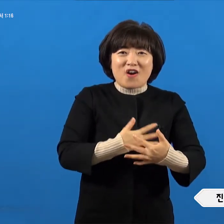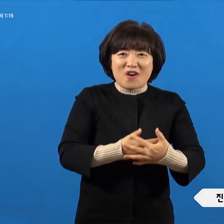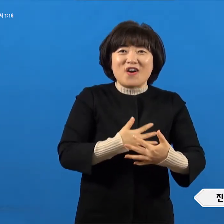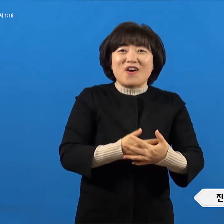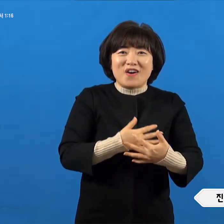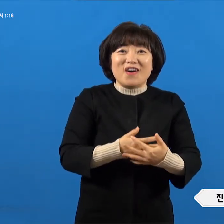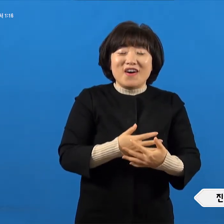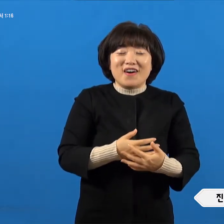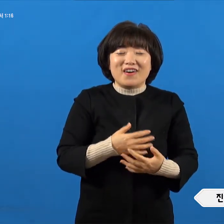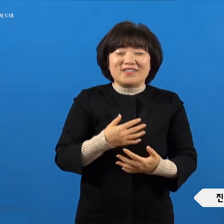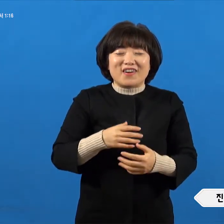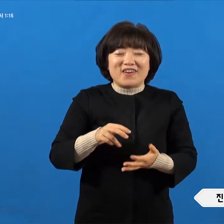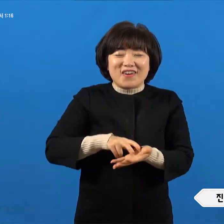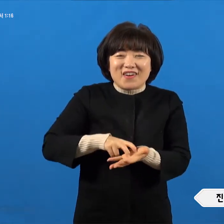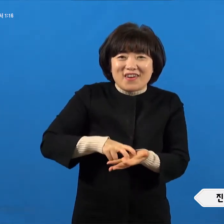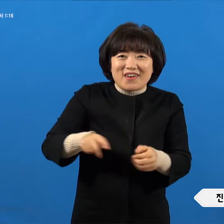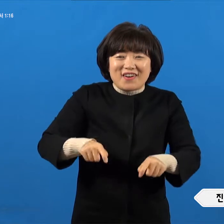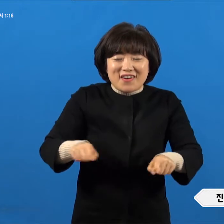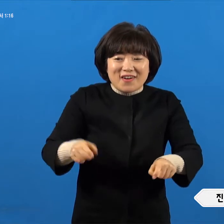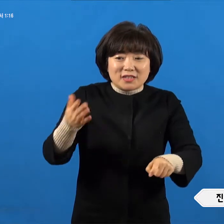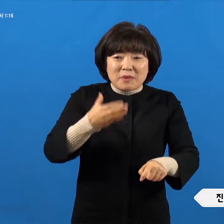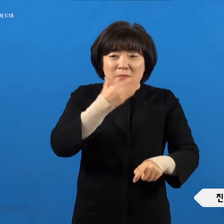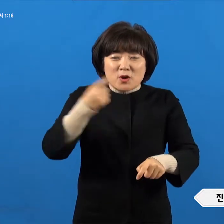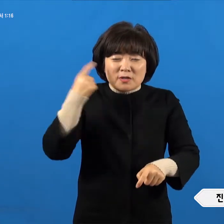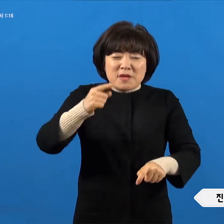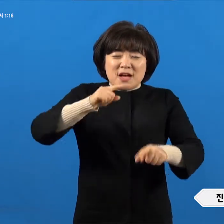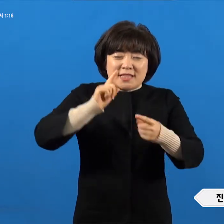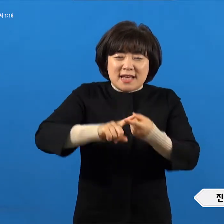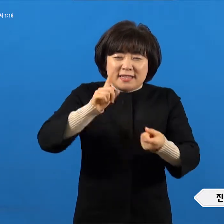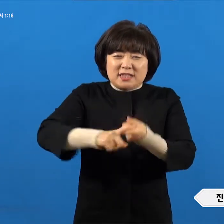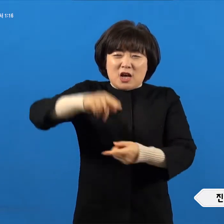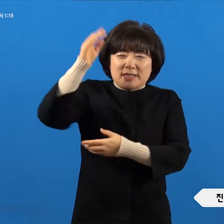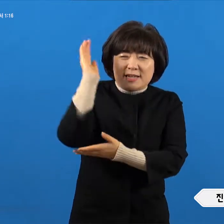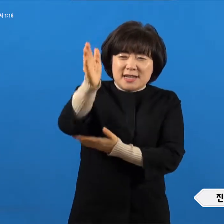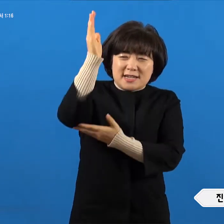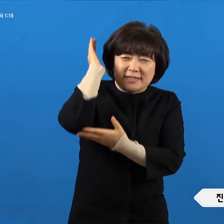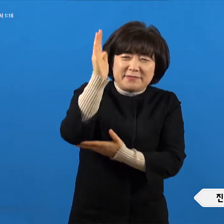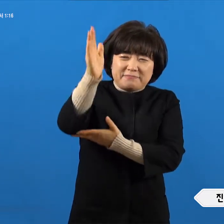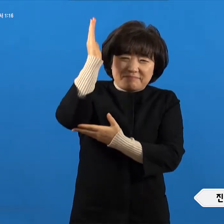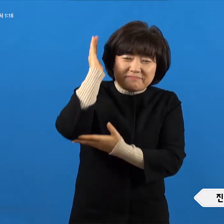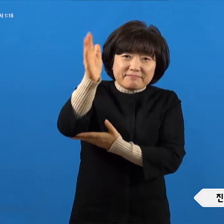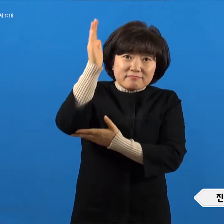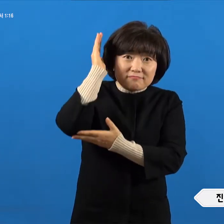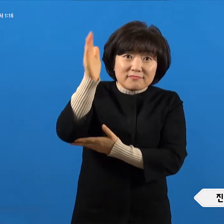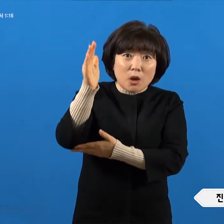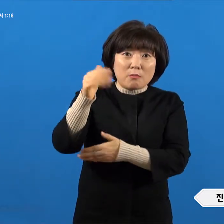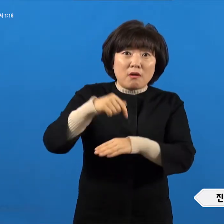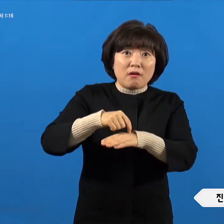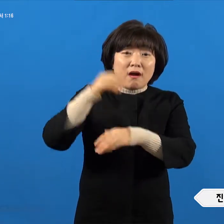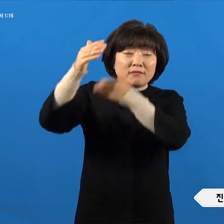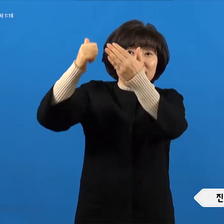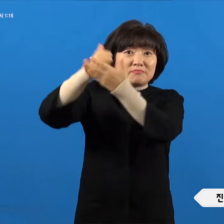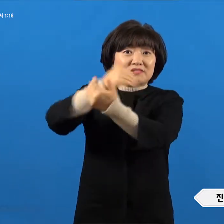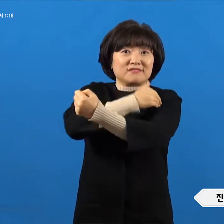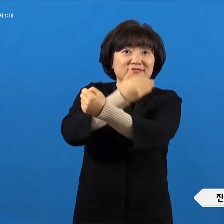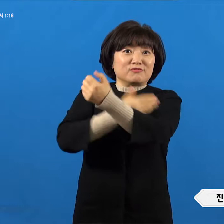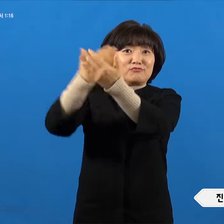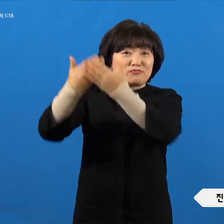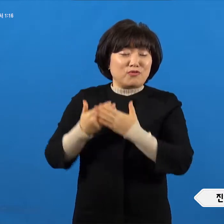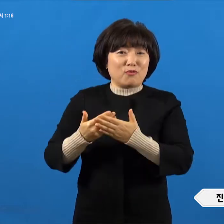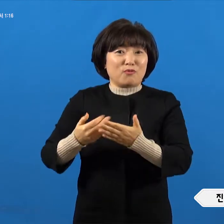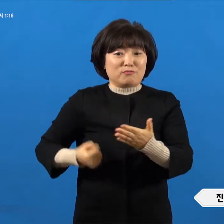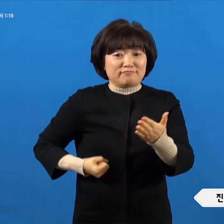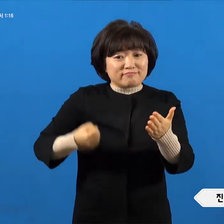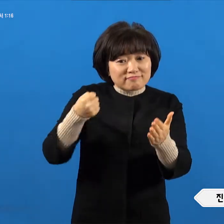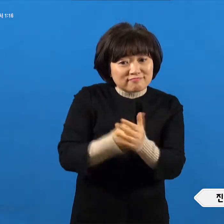증거하기 시작하고 말씀을 선포하기 시작하면 하나님이 능력을 주십니다. 담대함을 주십니다. 복음의 능력이